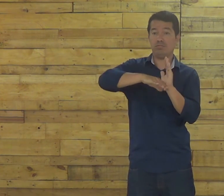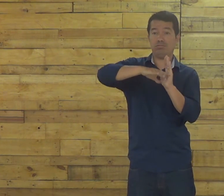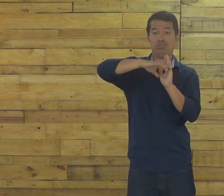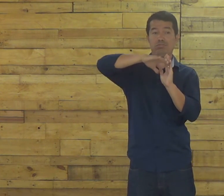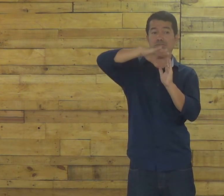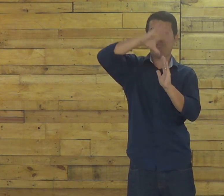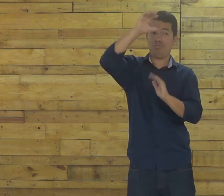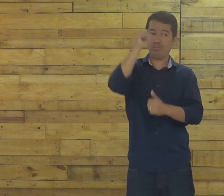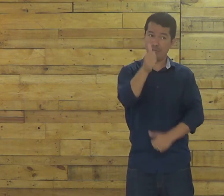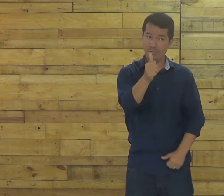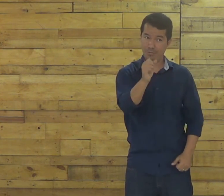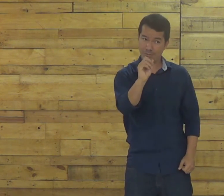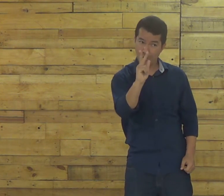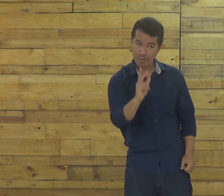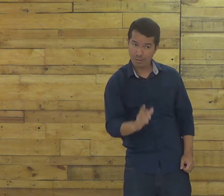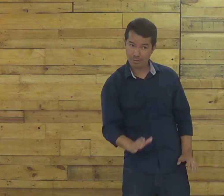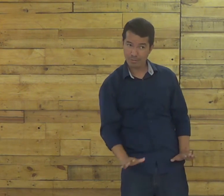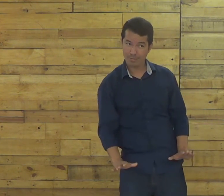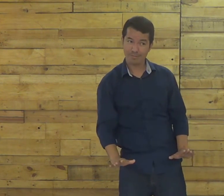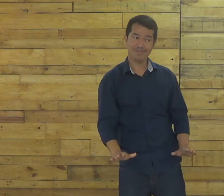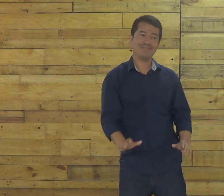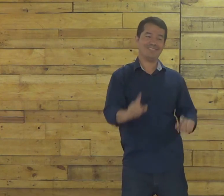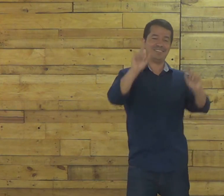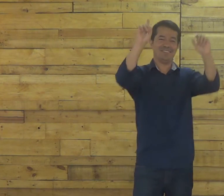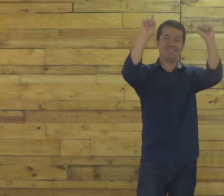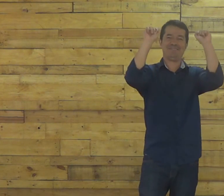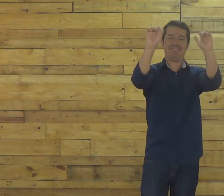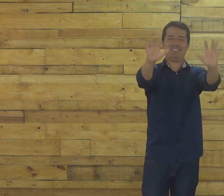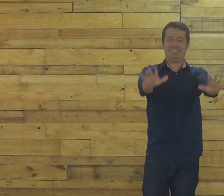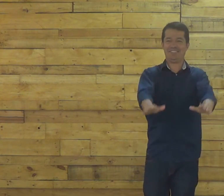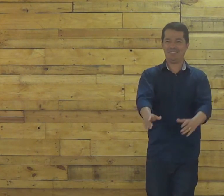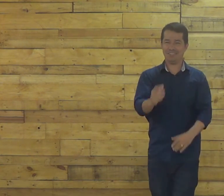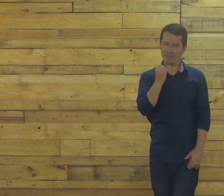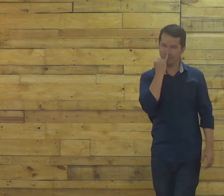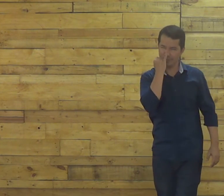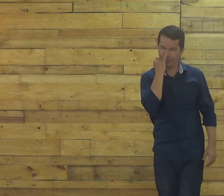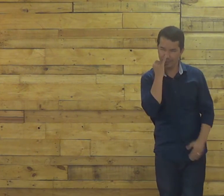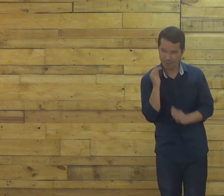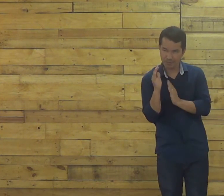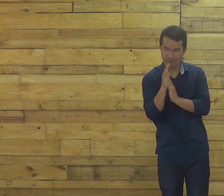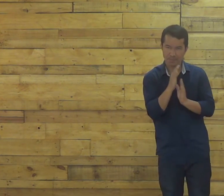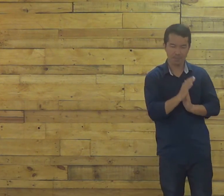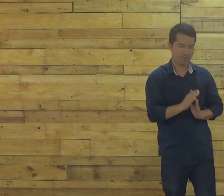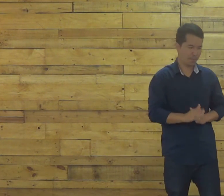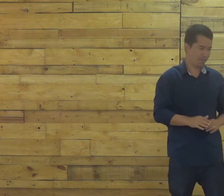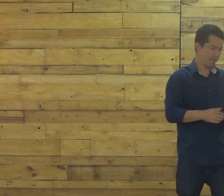cuidado. Abastecer a sua vida, ok? Que Deus te abençoe.